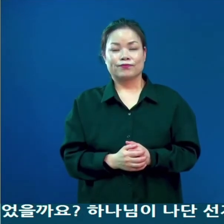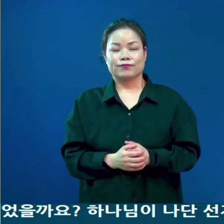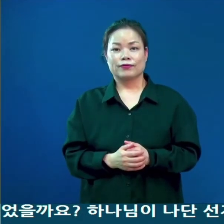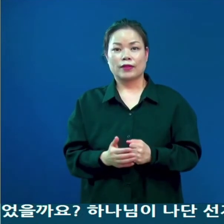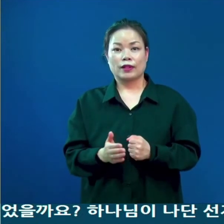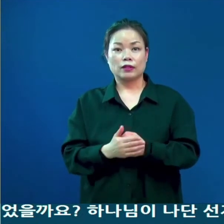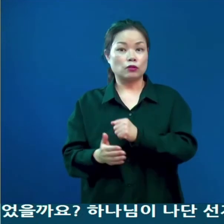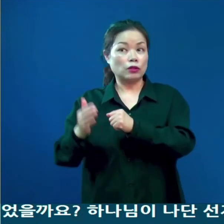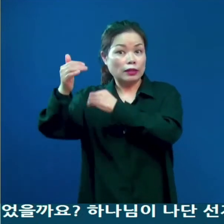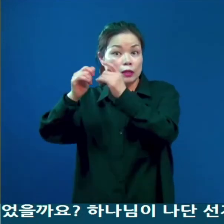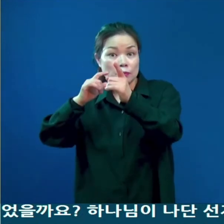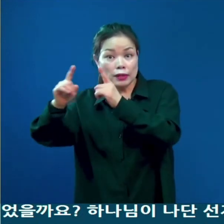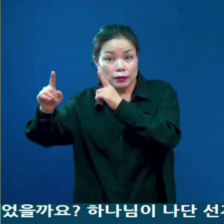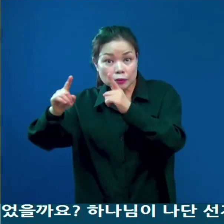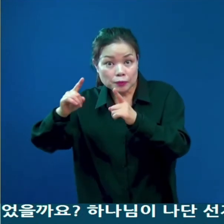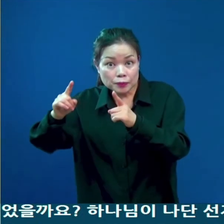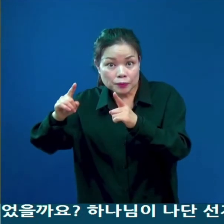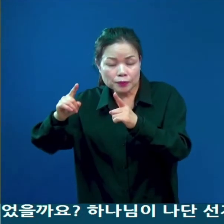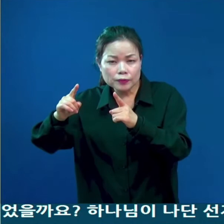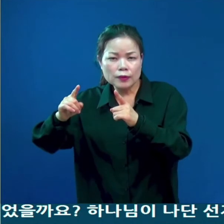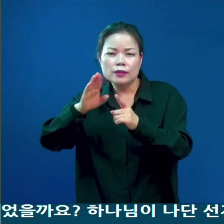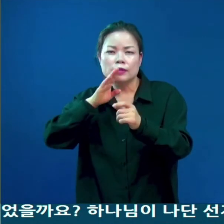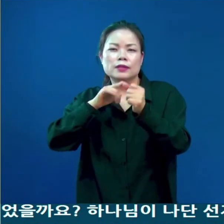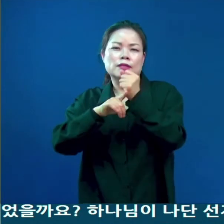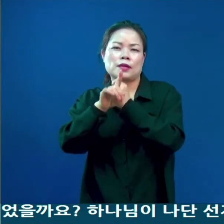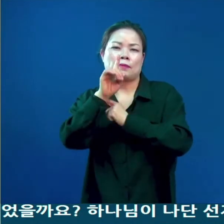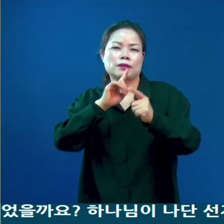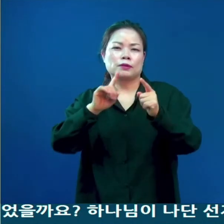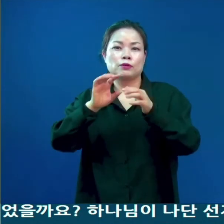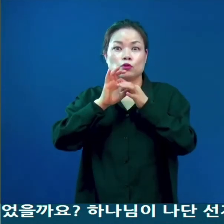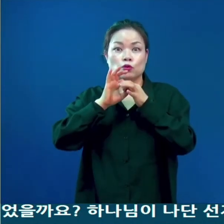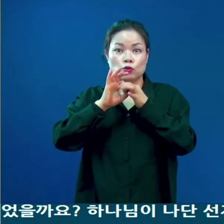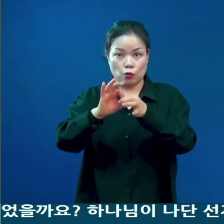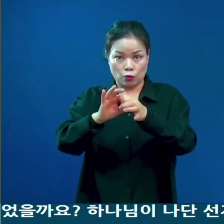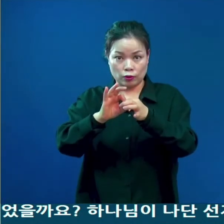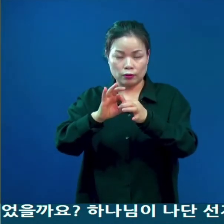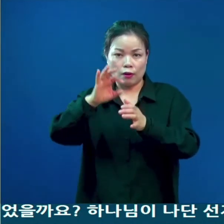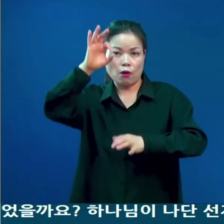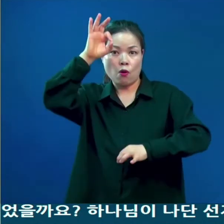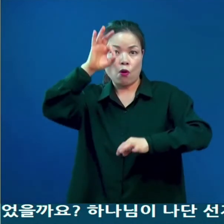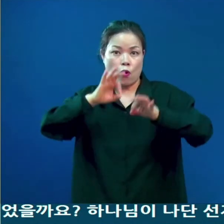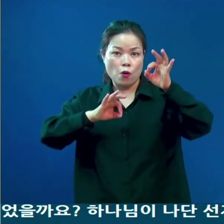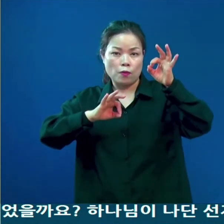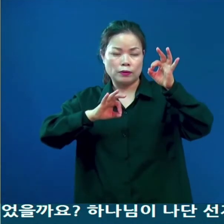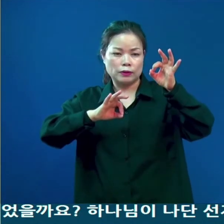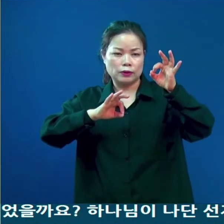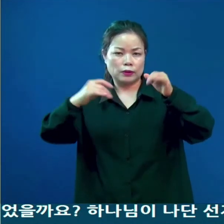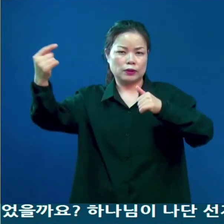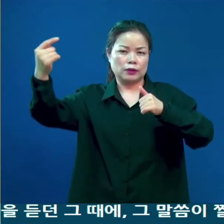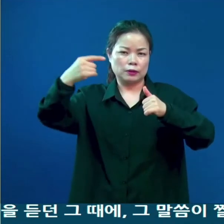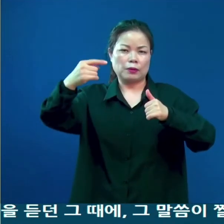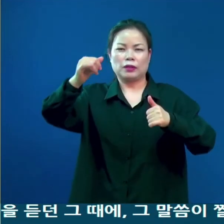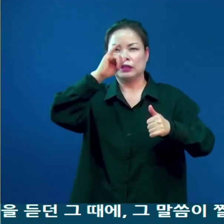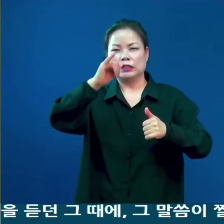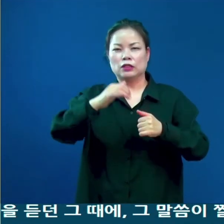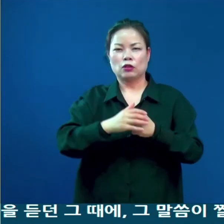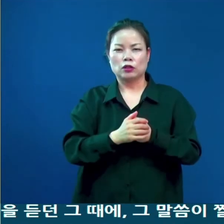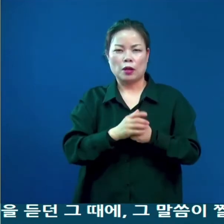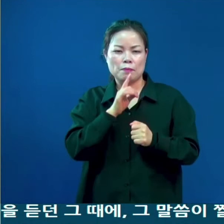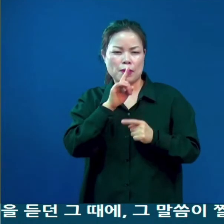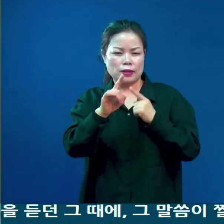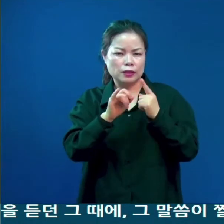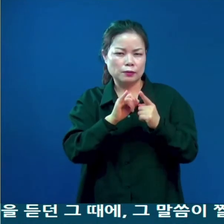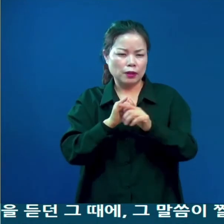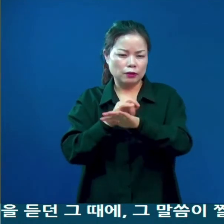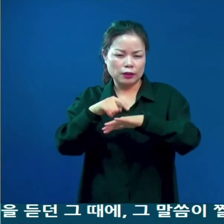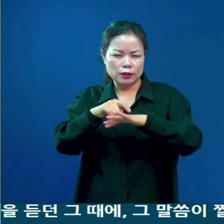때문에 우리가 하나님의 말씀, 그 진리의 말씀을 통해서 허물의 이 지적함을 받는 것이, 말씀을 통해